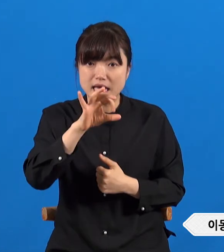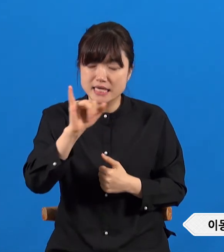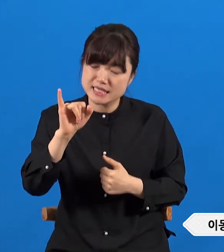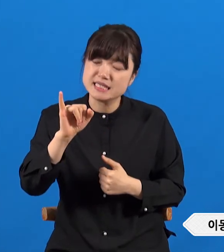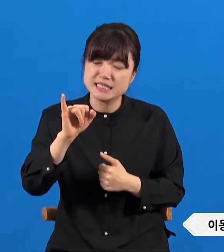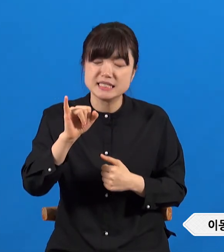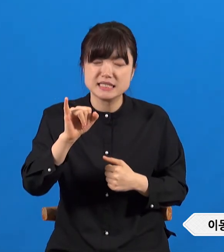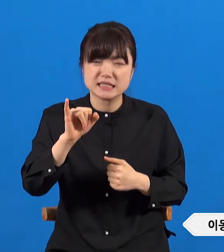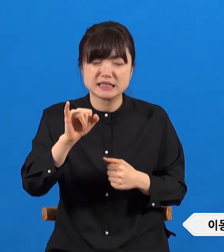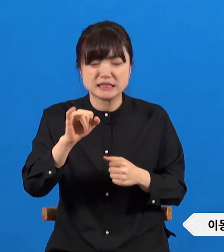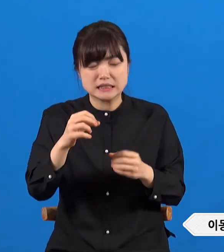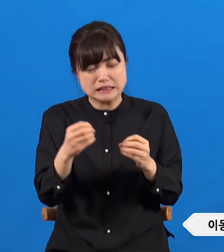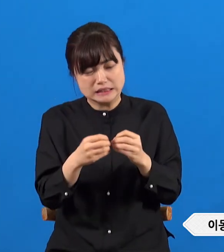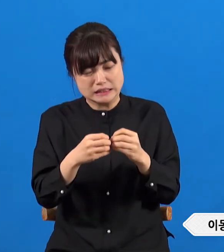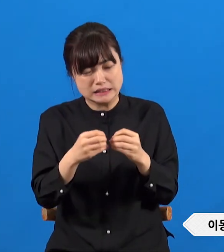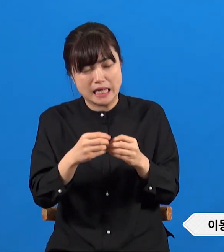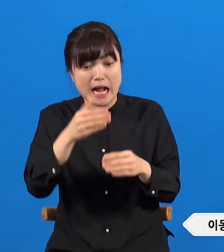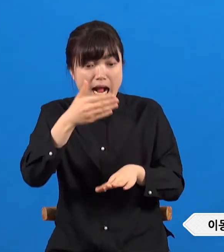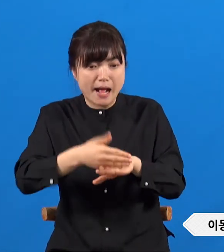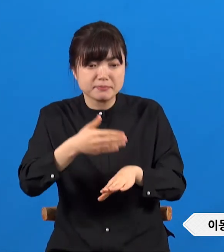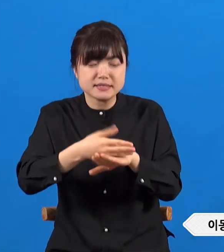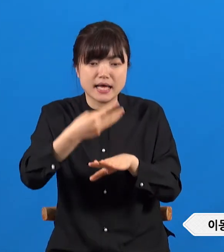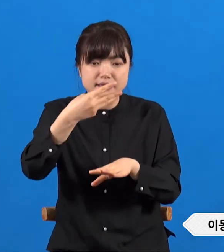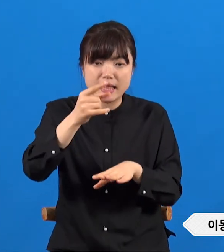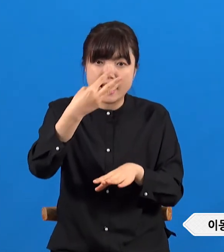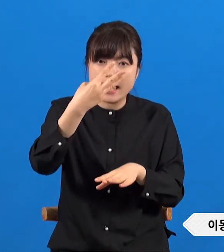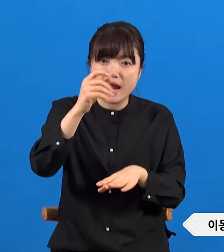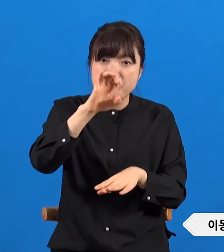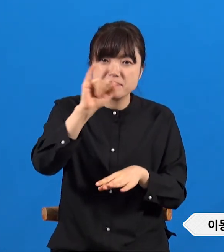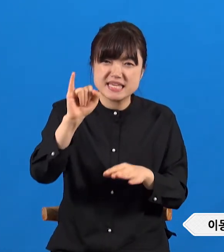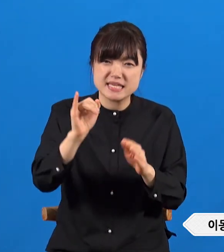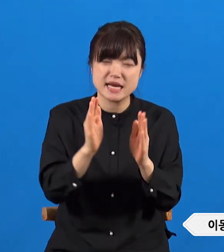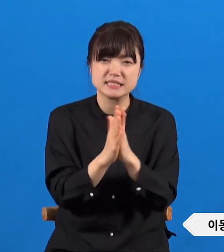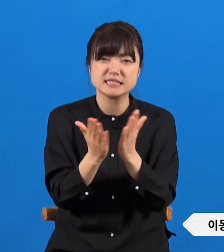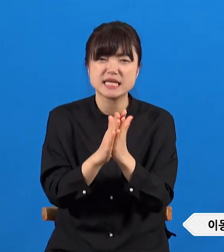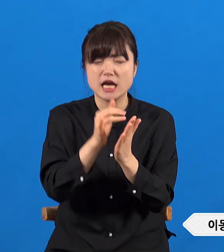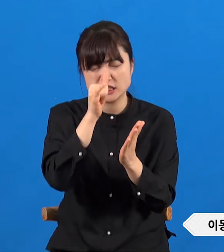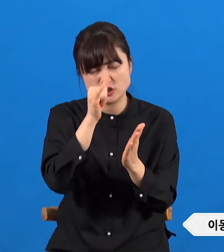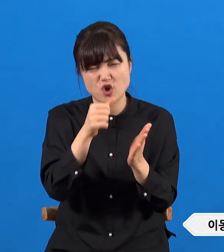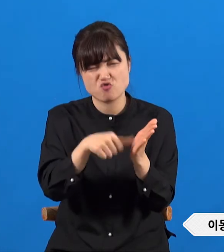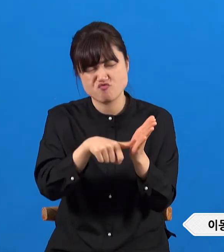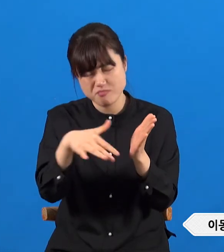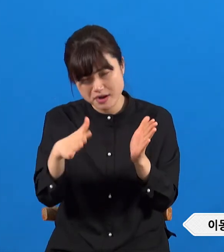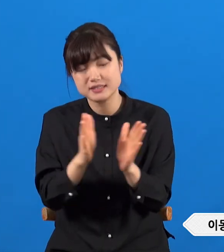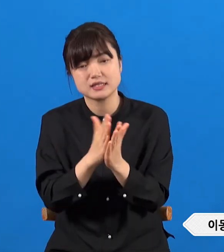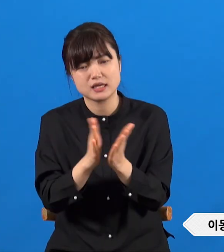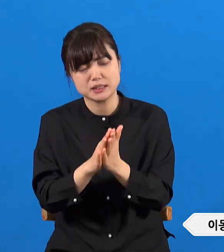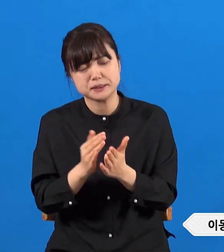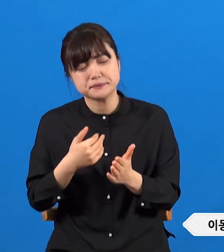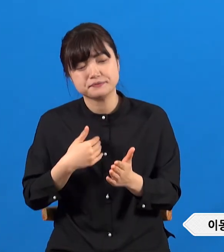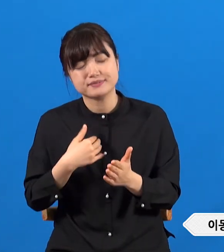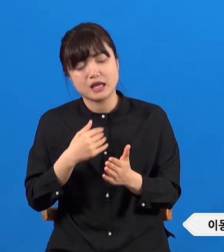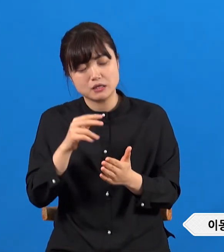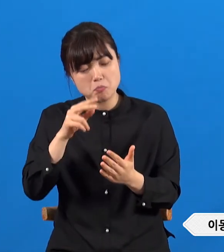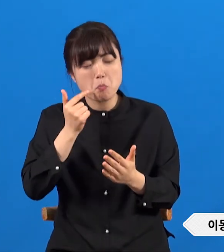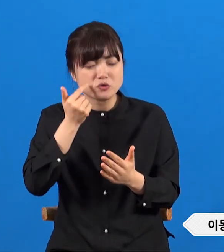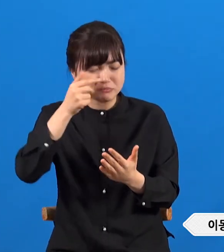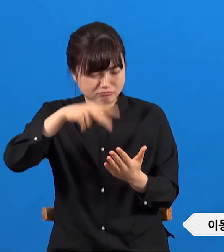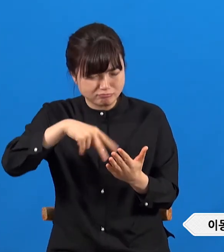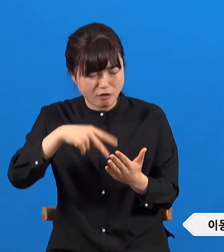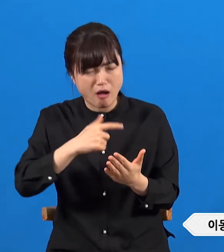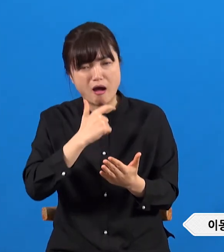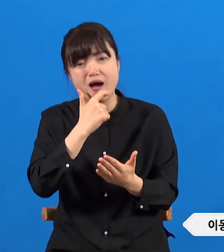데네스라는 분이 쓴 책 가운데 감사 테라피라는 책을 읽다가 오래전에 제 마음속에 잔잔하고도